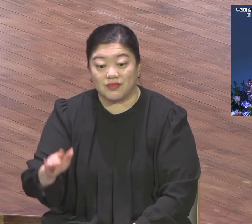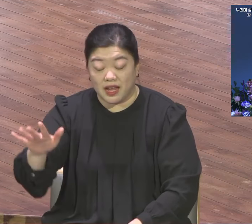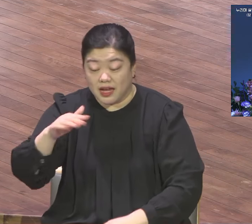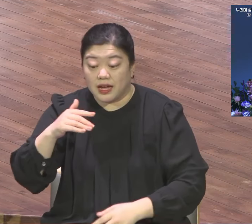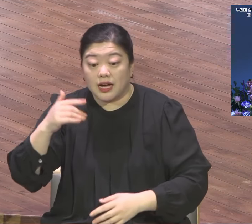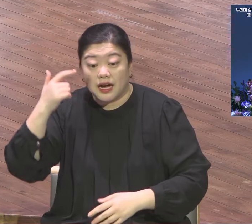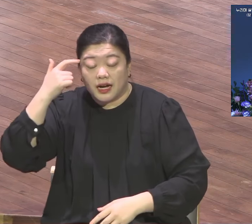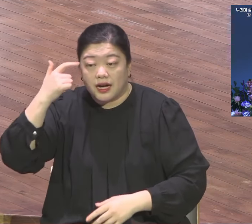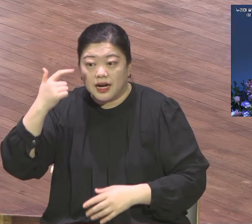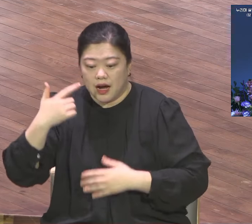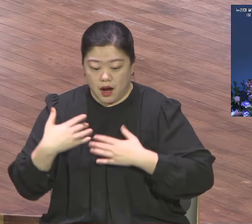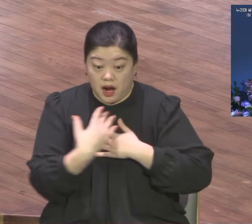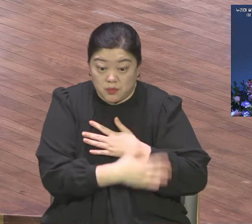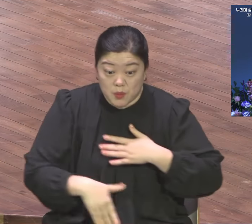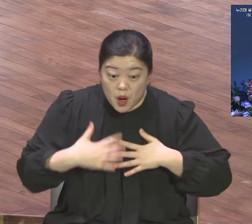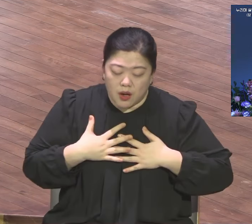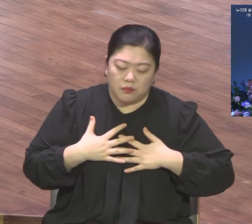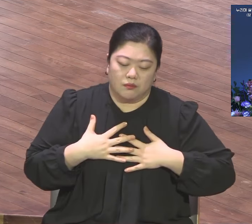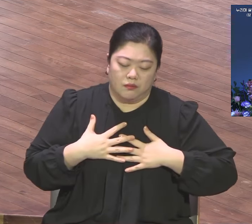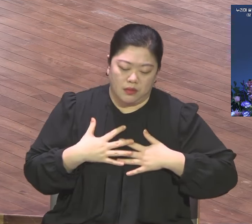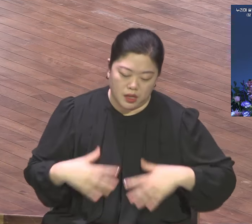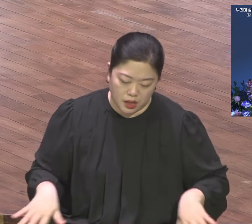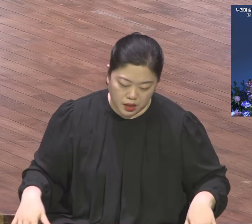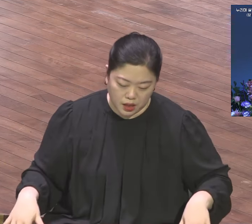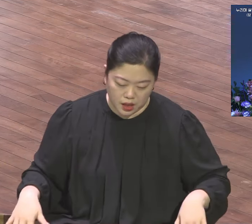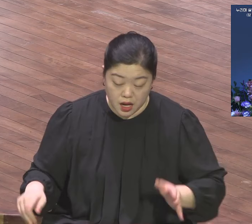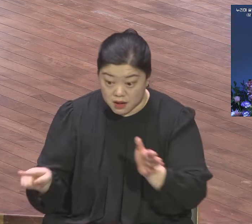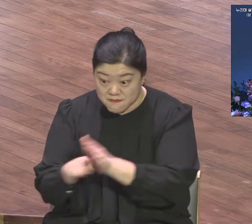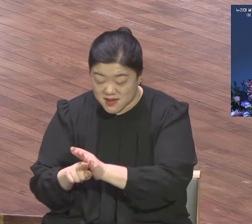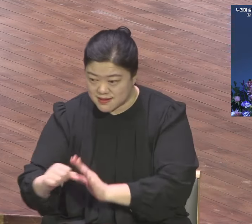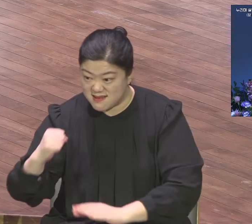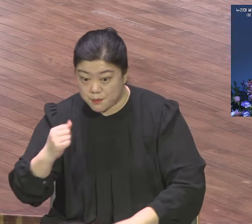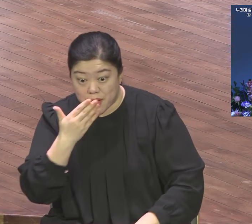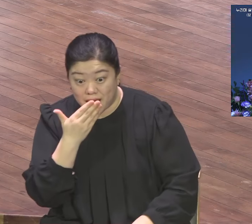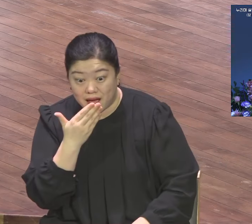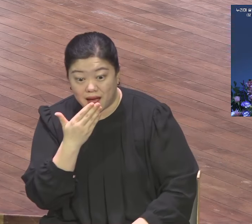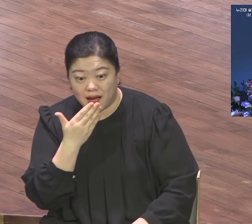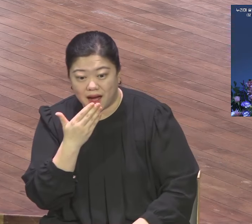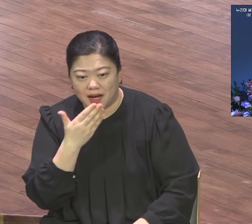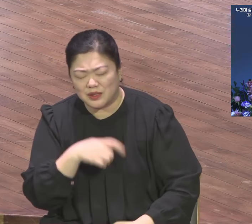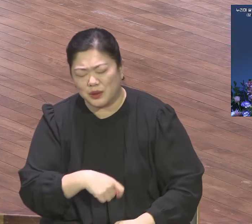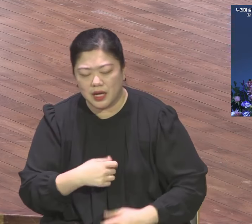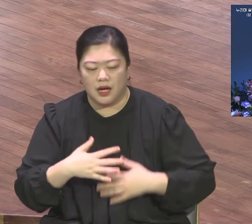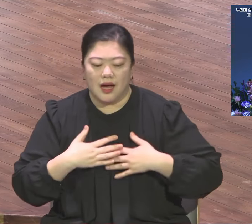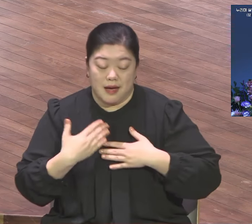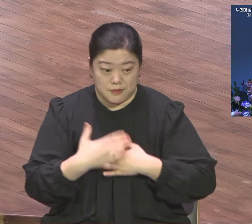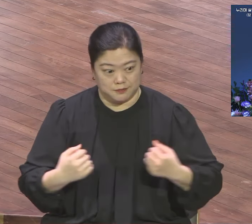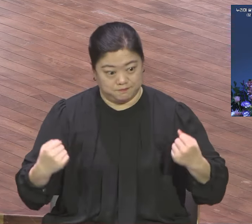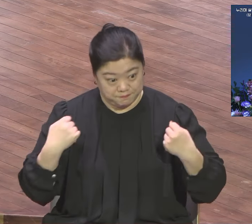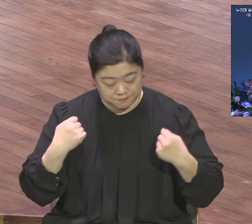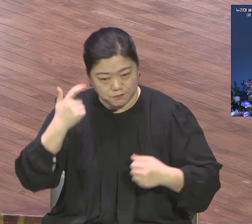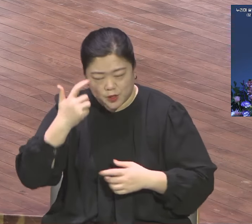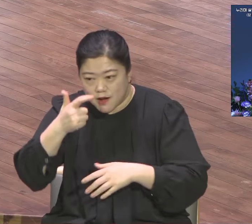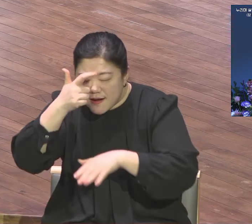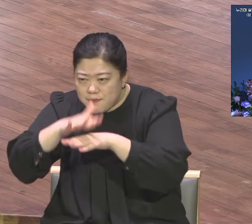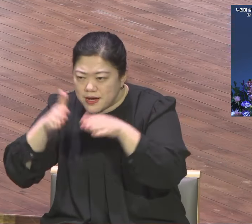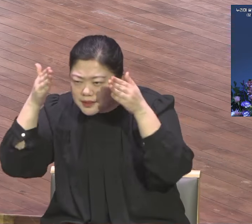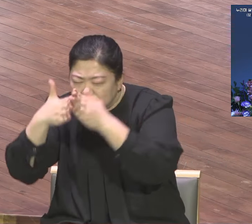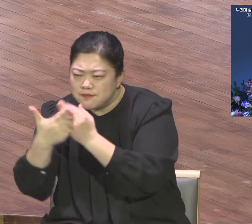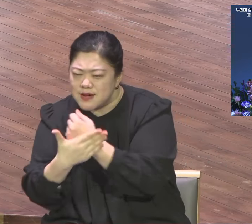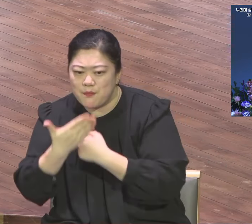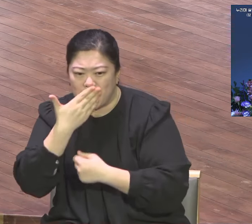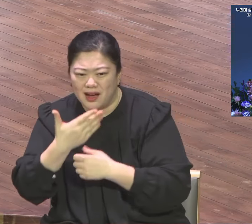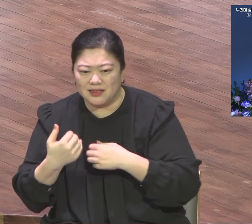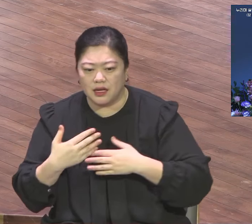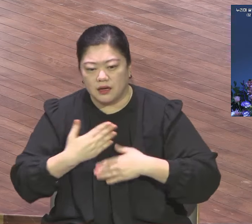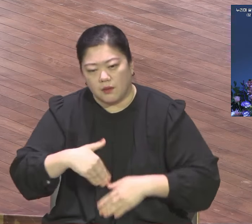약 육체가 약한데 뭐 영이 강하겠어요. 그러니까 영역 지력 체력 하잖아요. 그 체력과 영역이 같이 간단 말이에요.